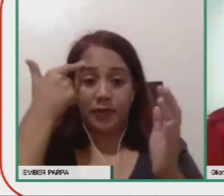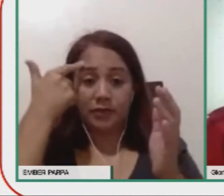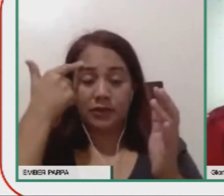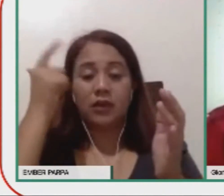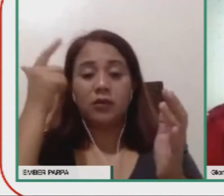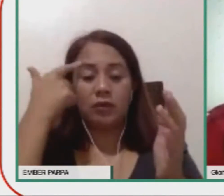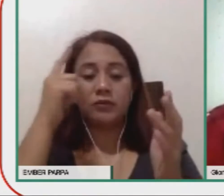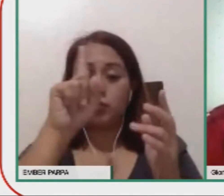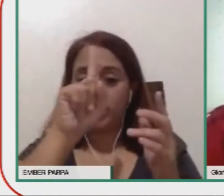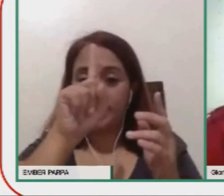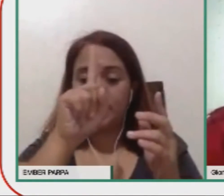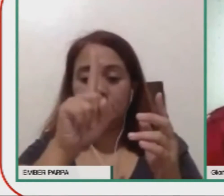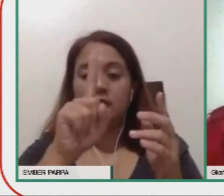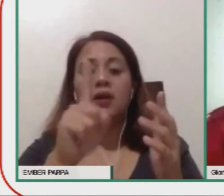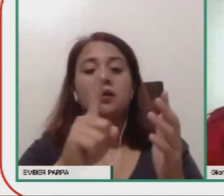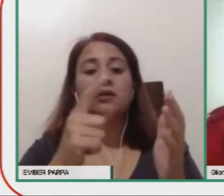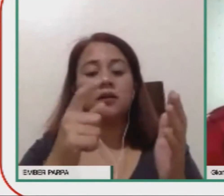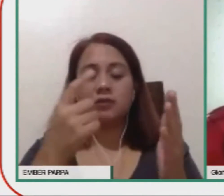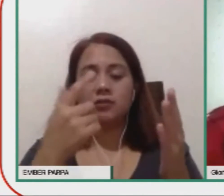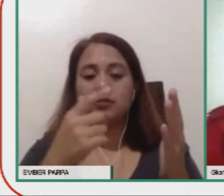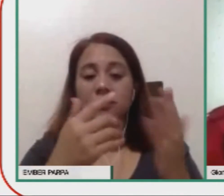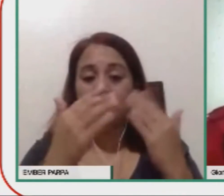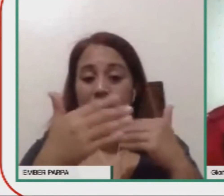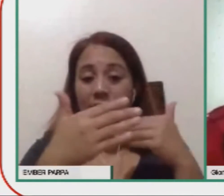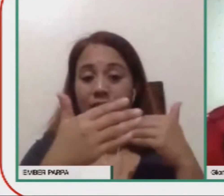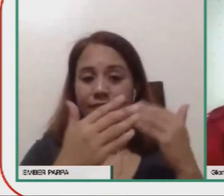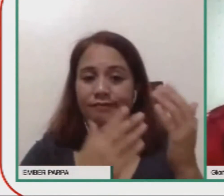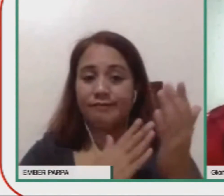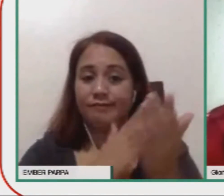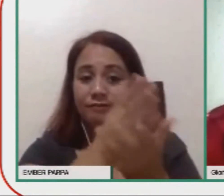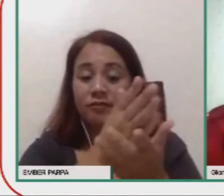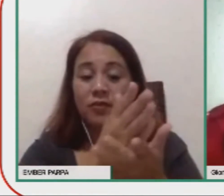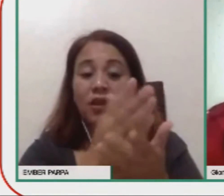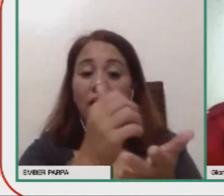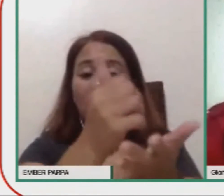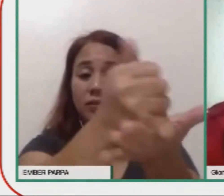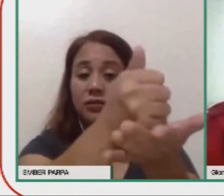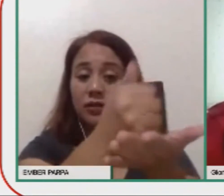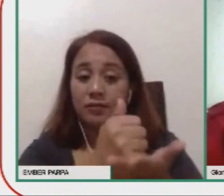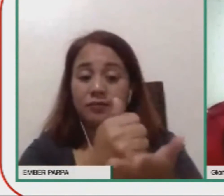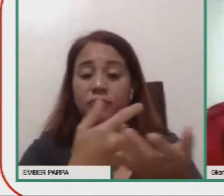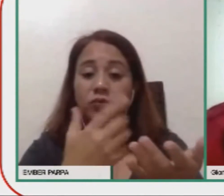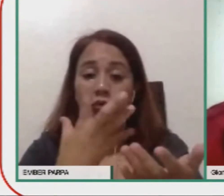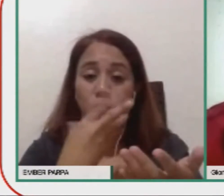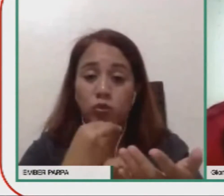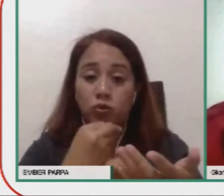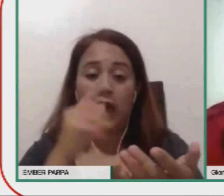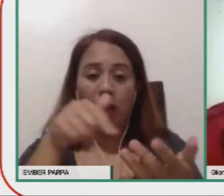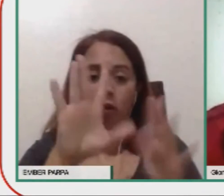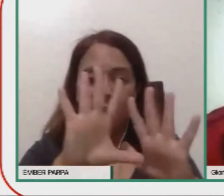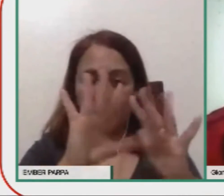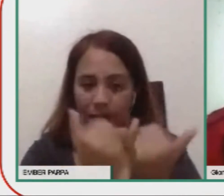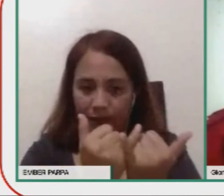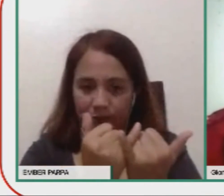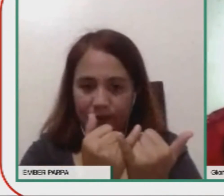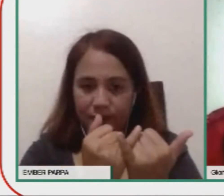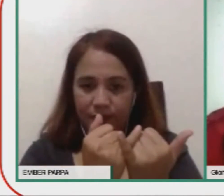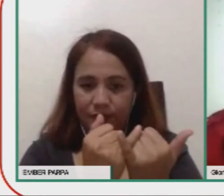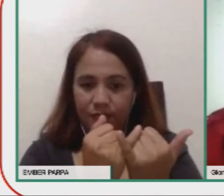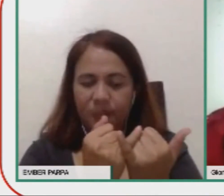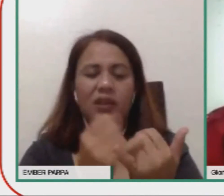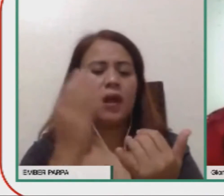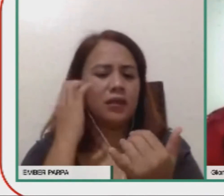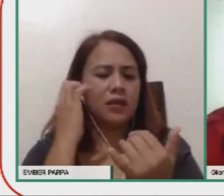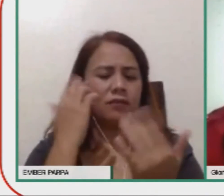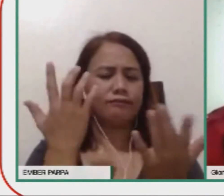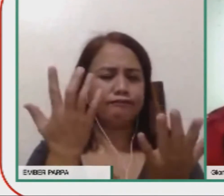number one na nalalapit sa atin ang hihinga natin ng tulong ay ang ating barangay. Sino ang una